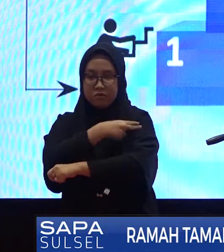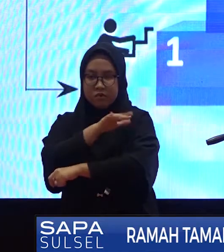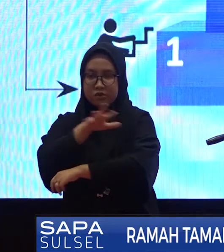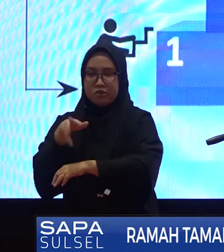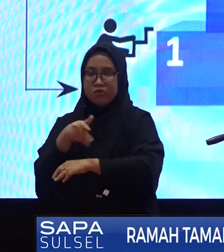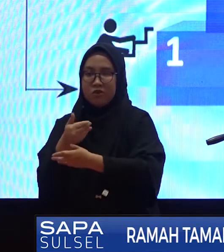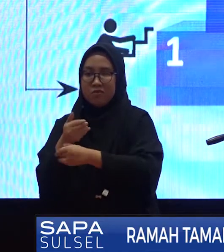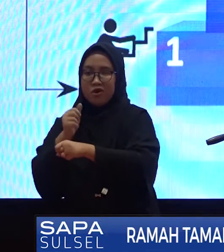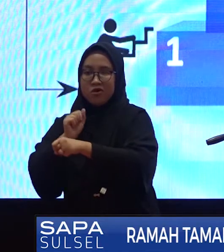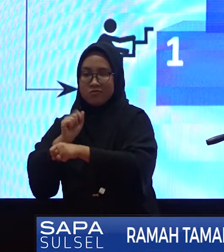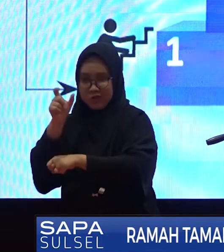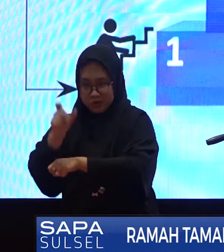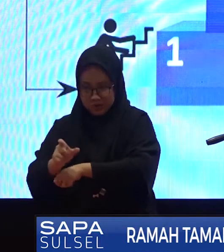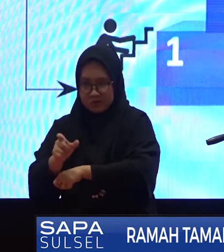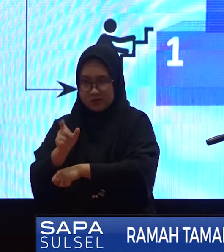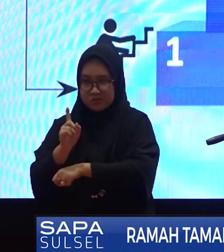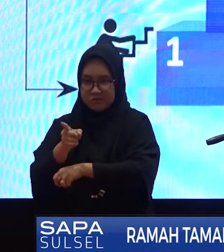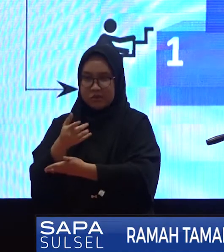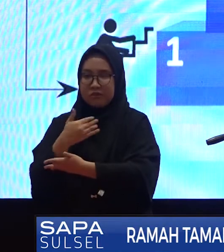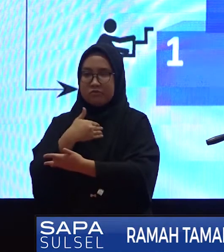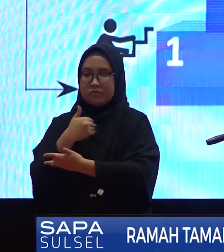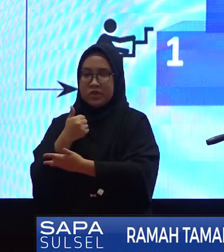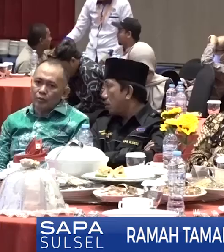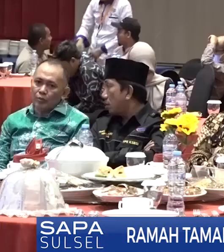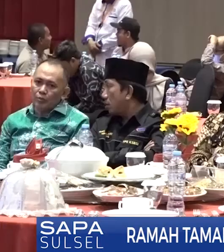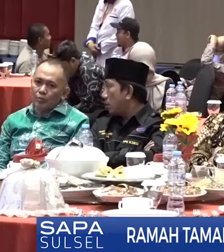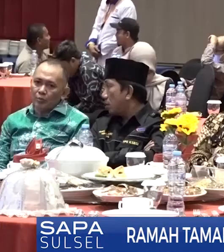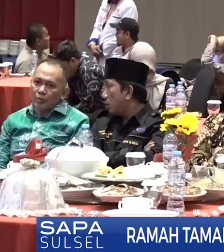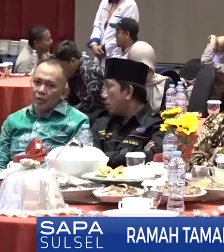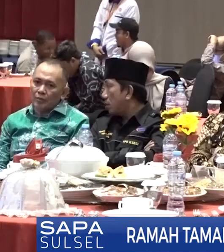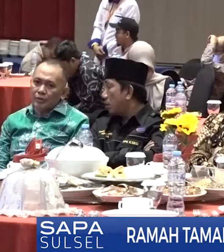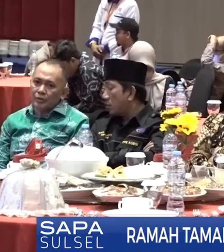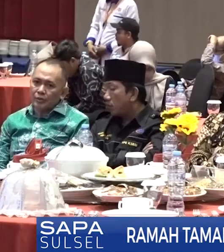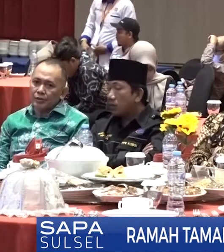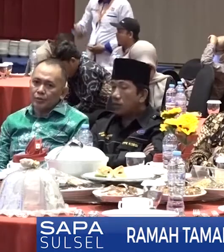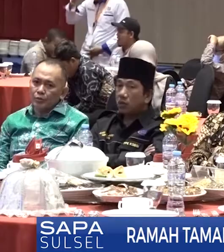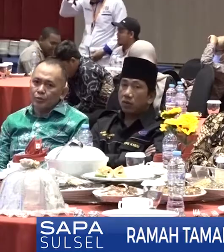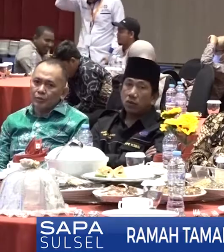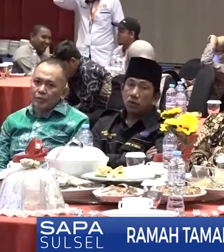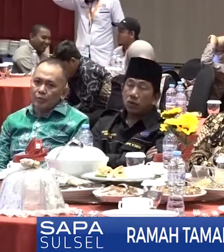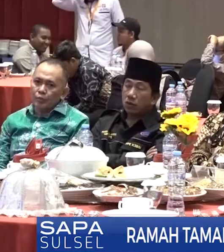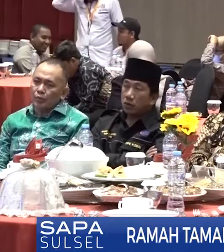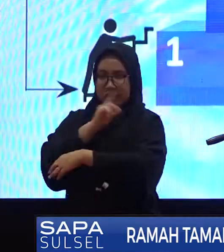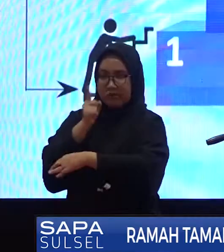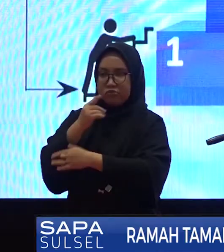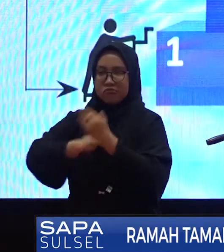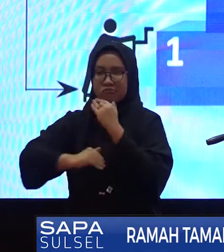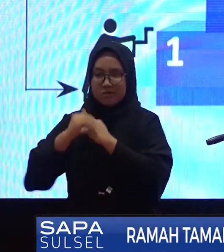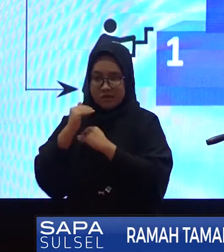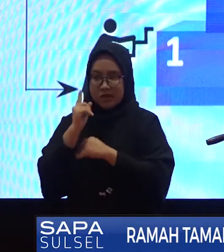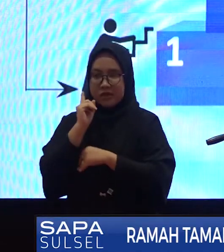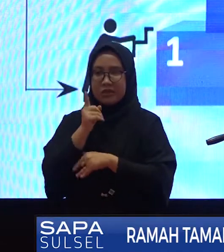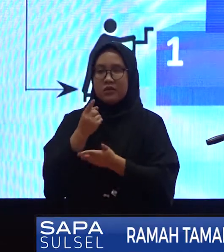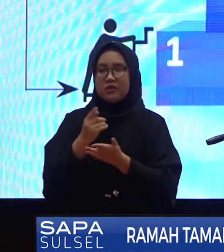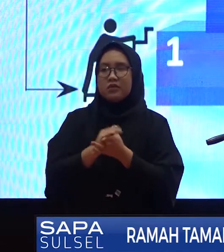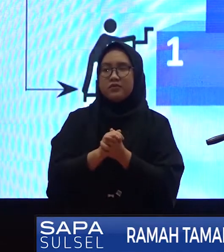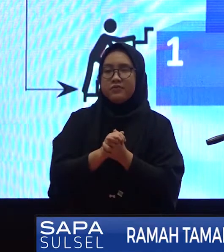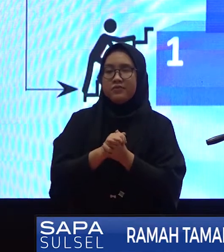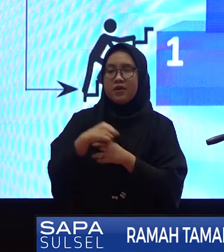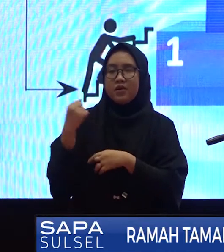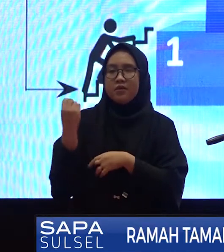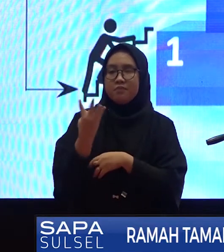karyawan para pekerja agar daya saing dan produktivitas semakin meningkat yang